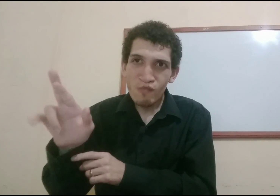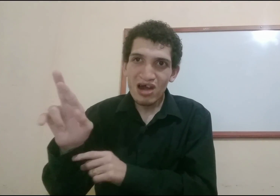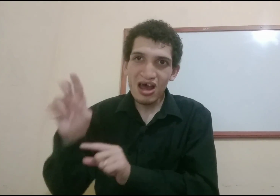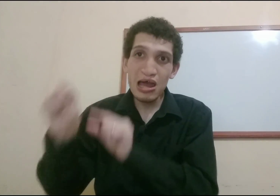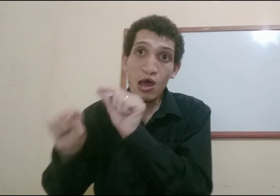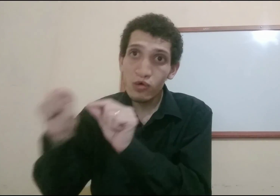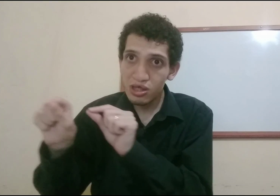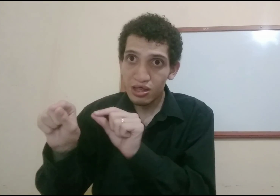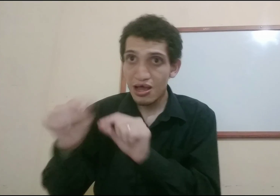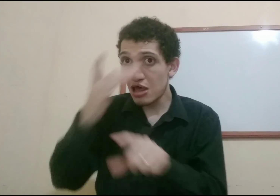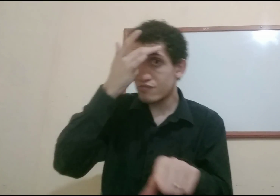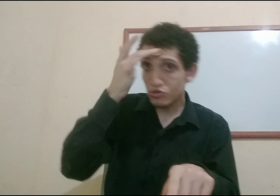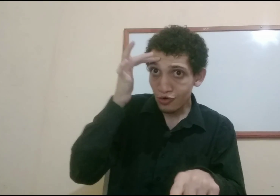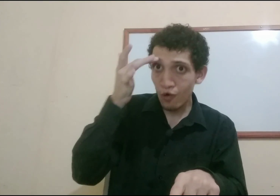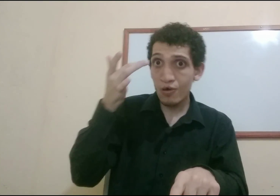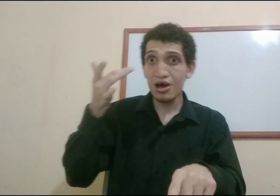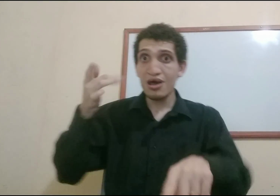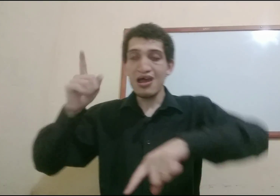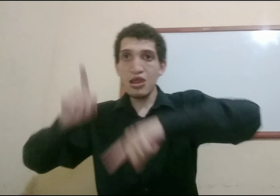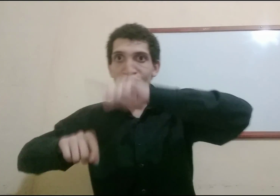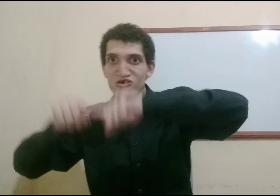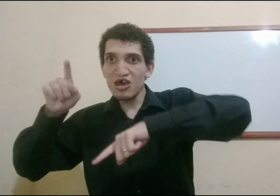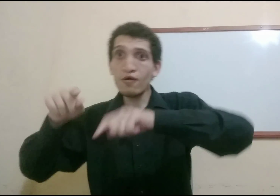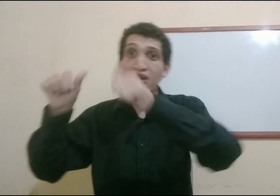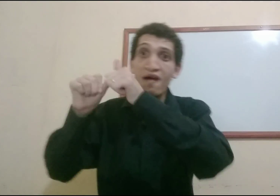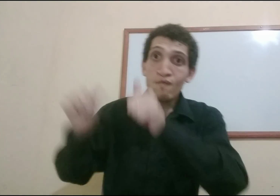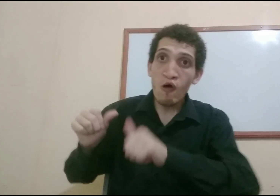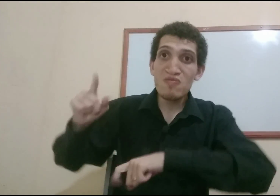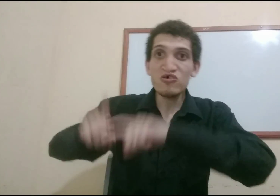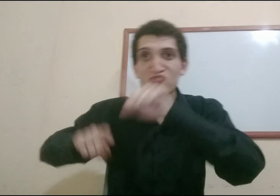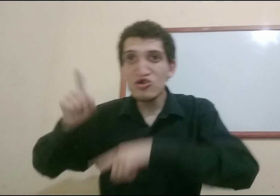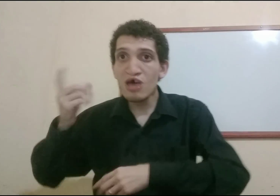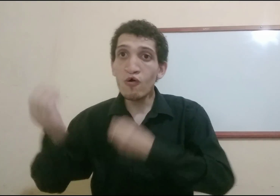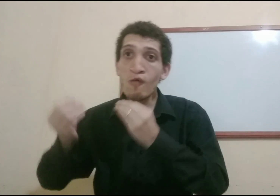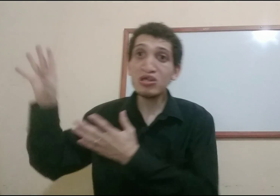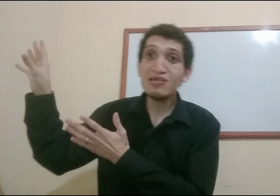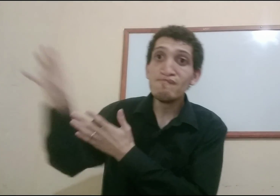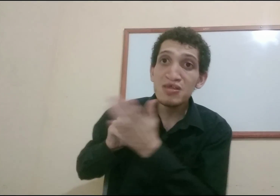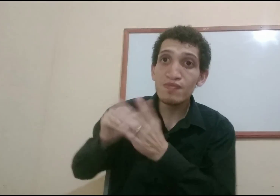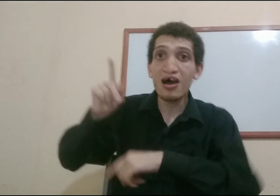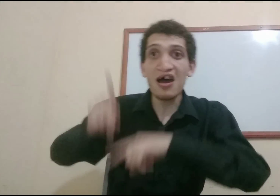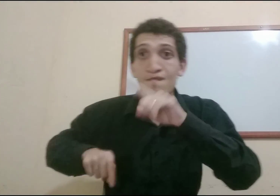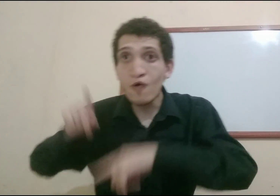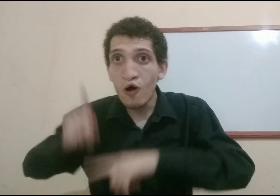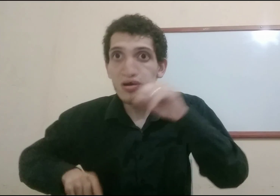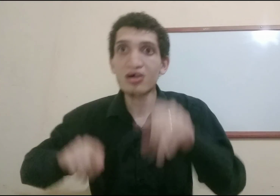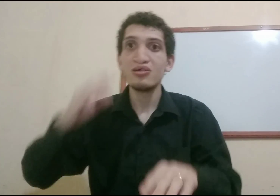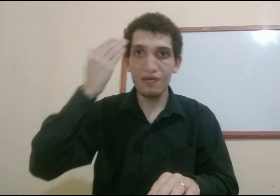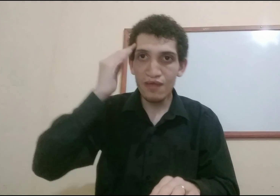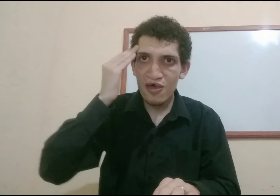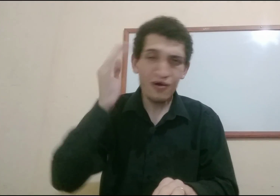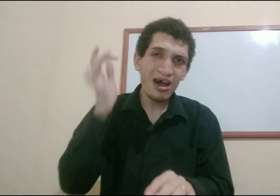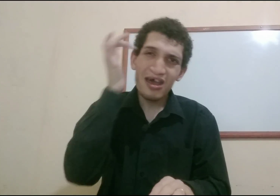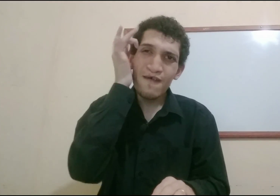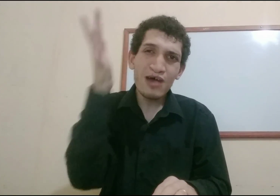sombra, ela é o I. Ela é pessoa, ela é objeto, é a forma desse objeto, onde imita a forma, entendeu? Aí é fácil